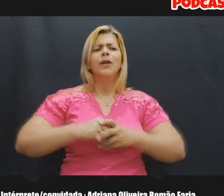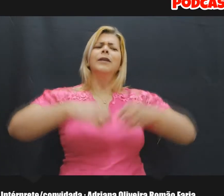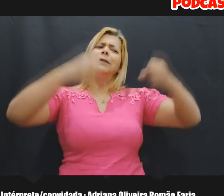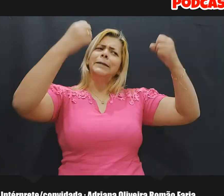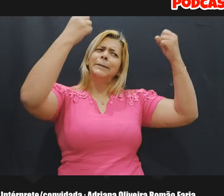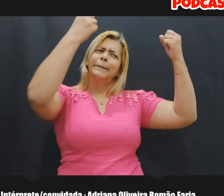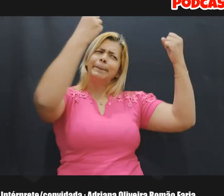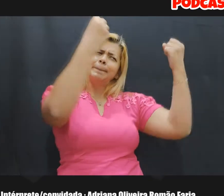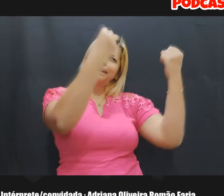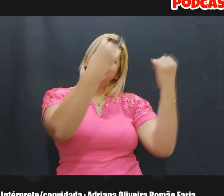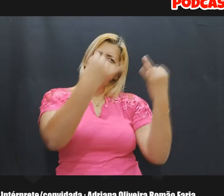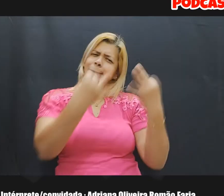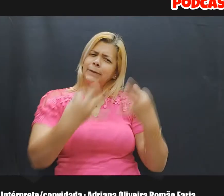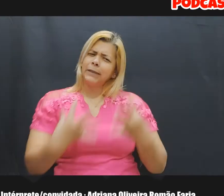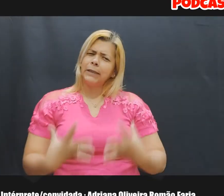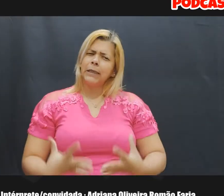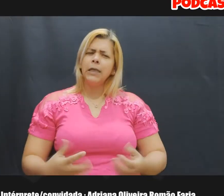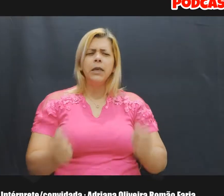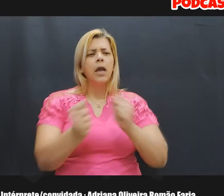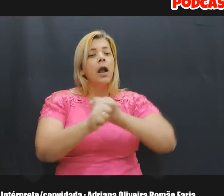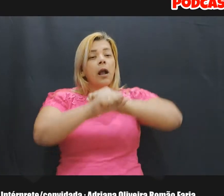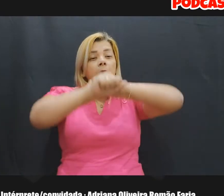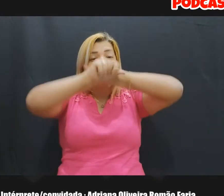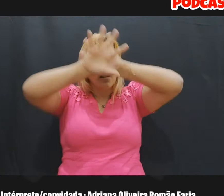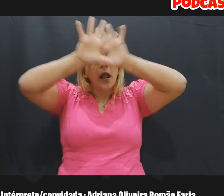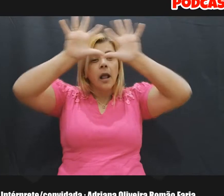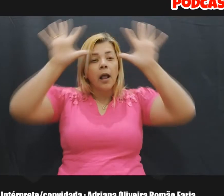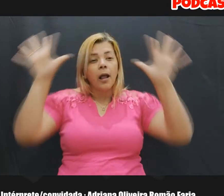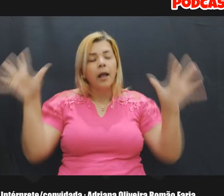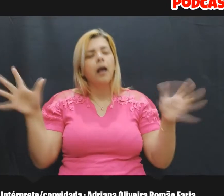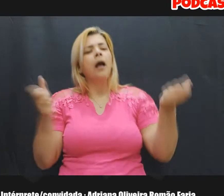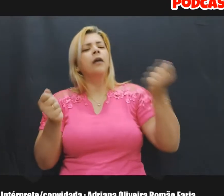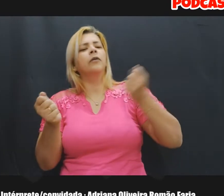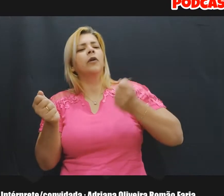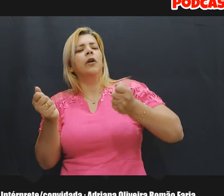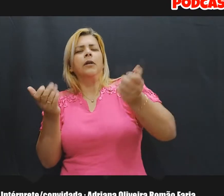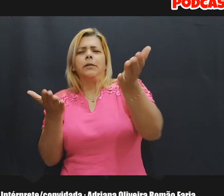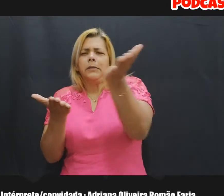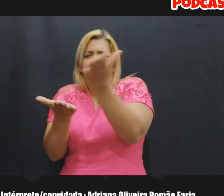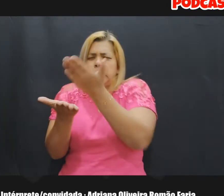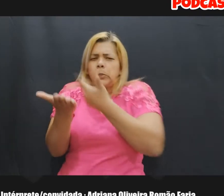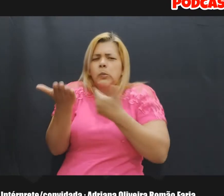franquia, com franqueza na literatura especializada,